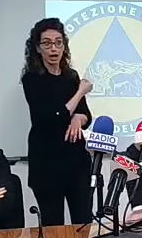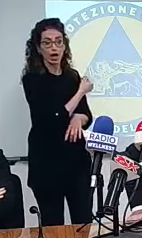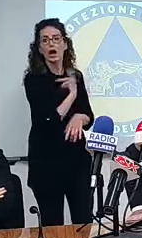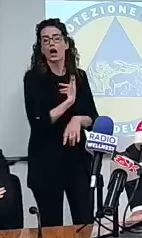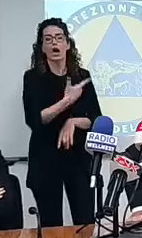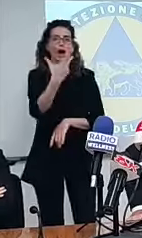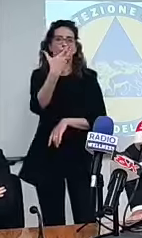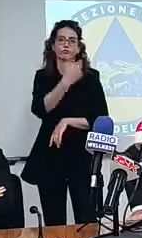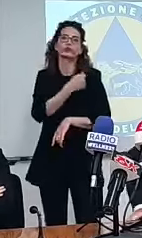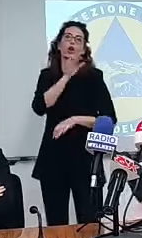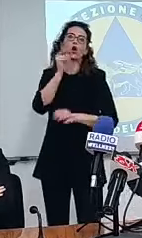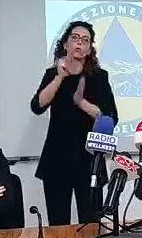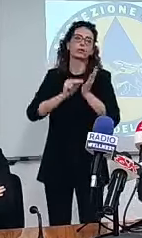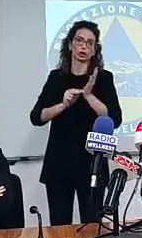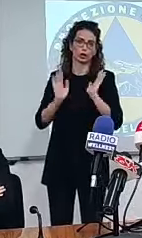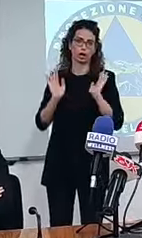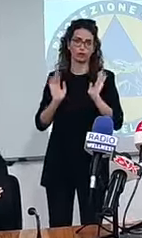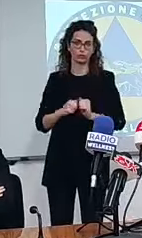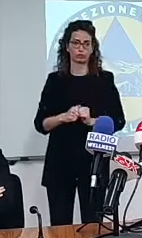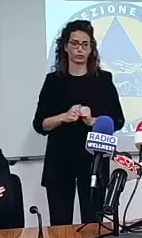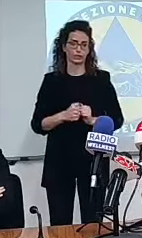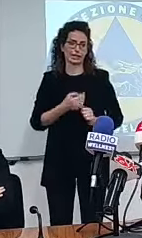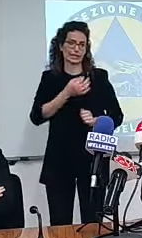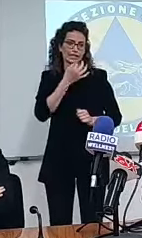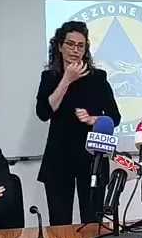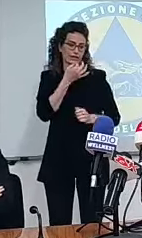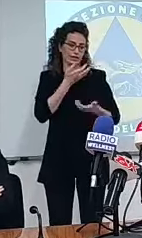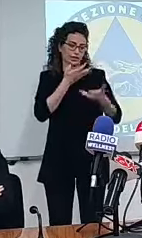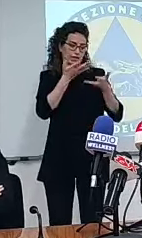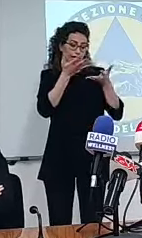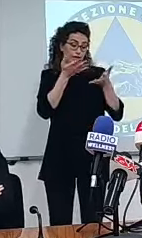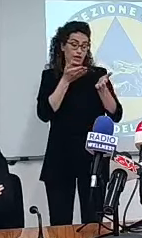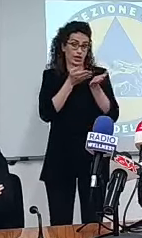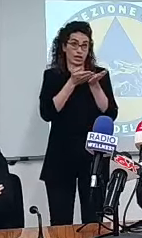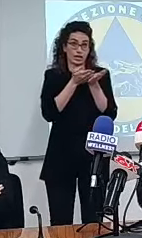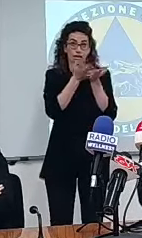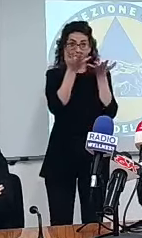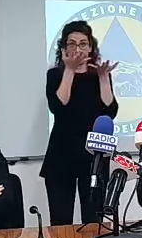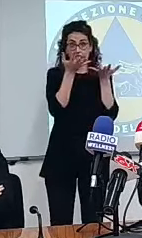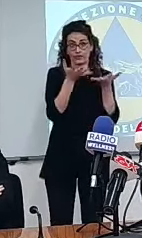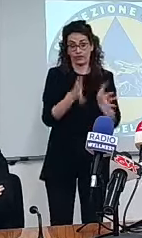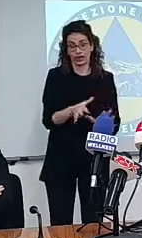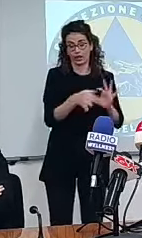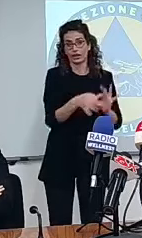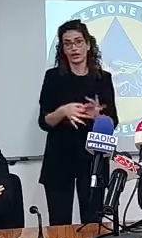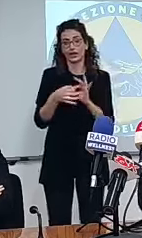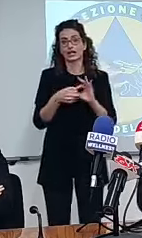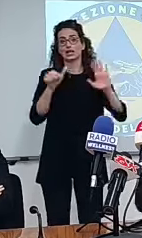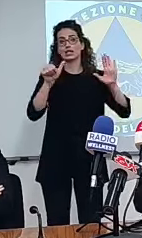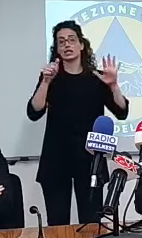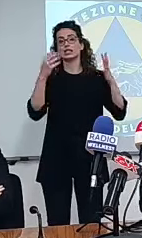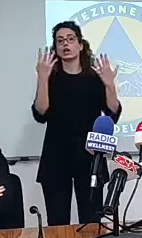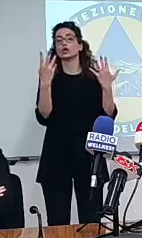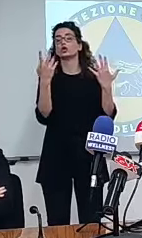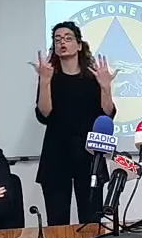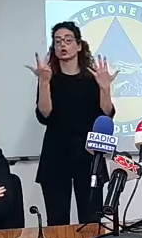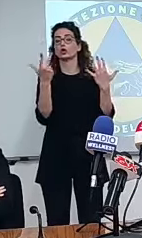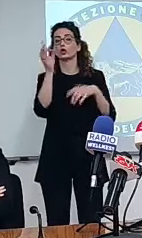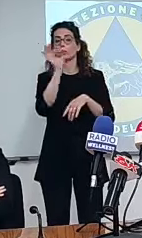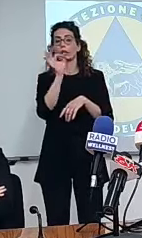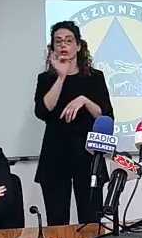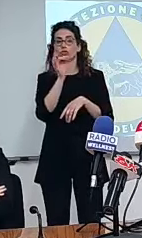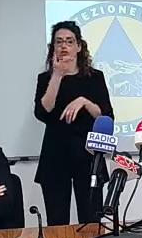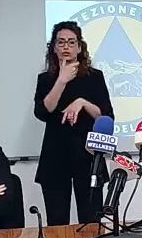Sono vaccinato, prenotato, nel senso che finito il percorso il 78% sarà comunque